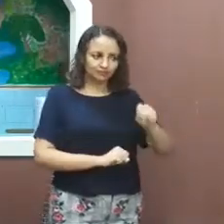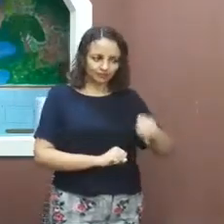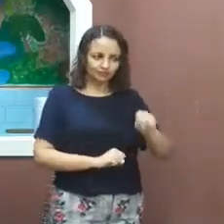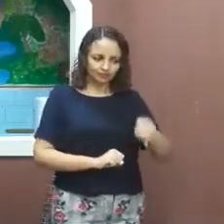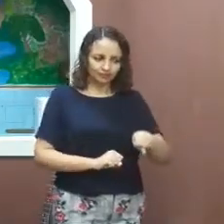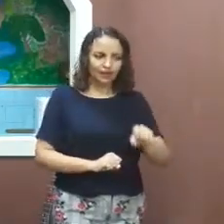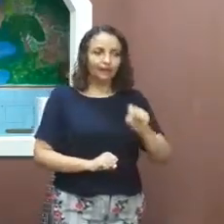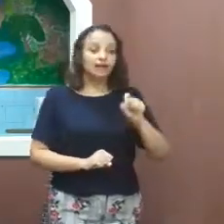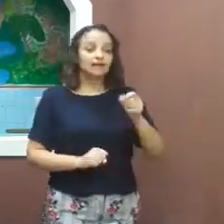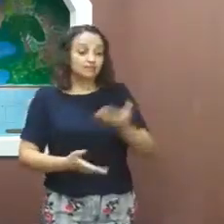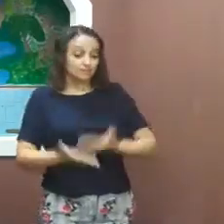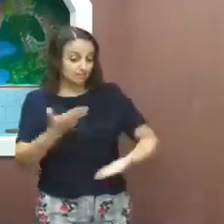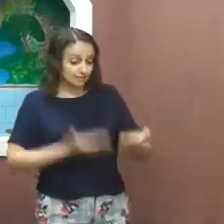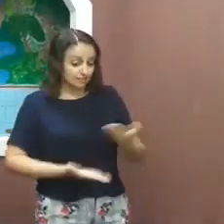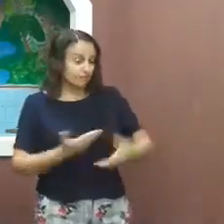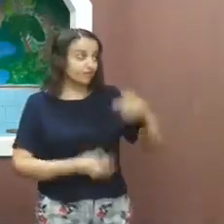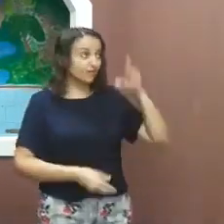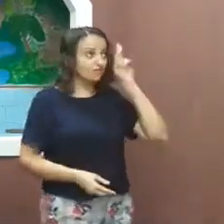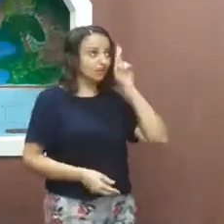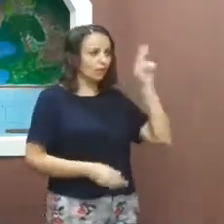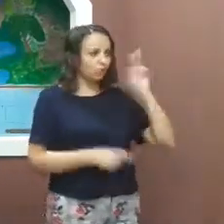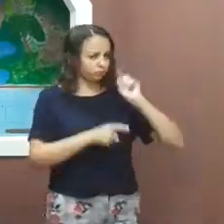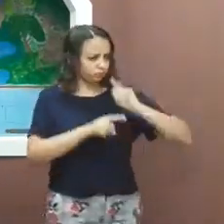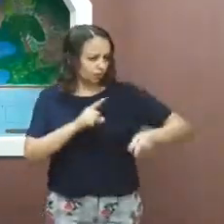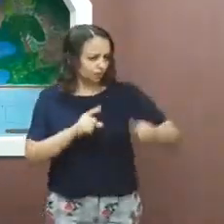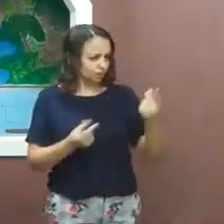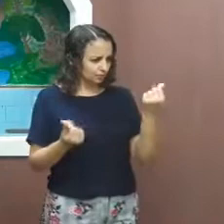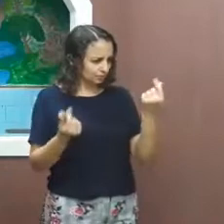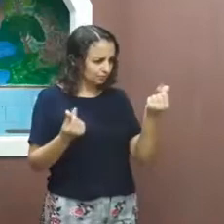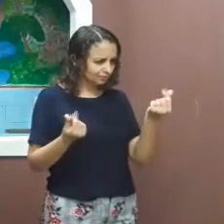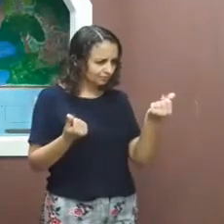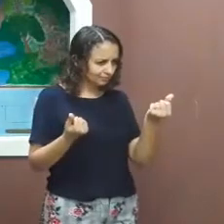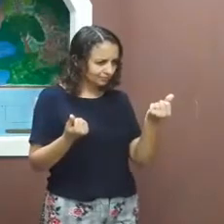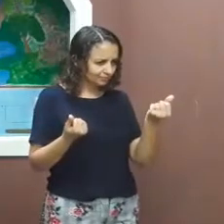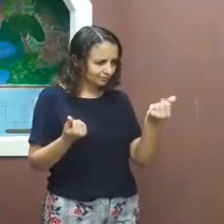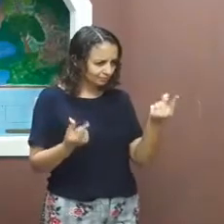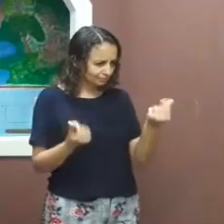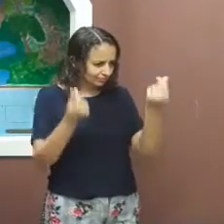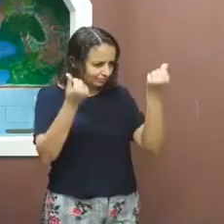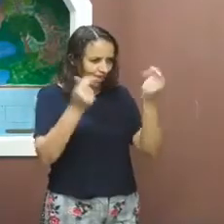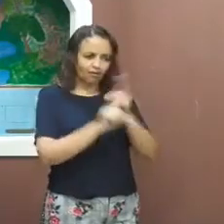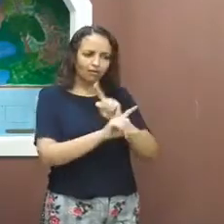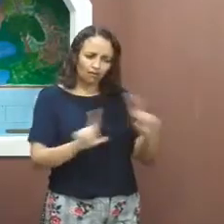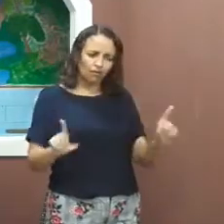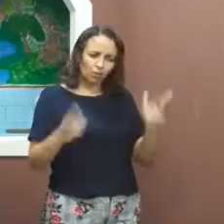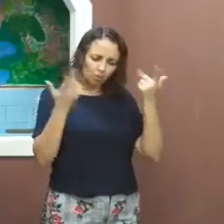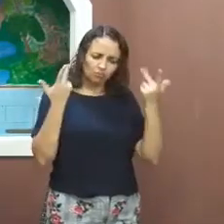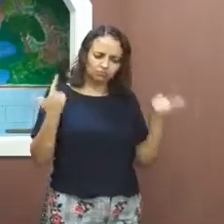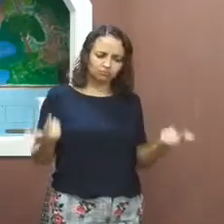Quem serve ao Senhor não pode ser rico. Está escrito isso? Está escrito o quê?